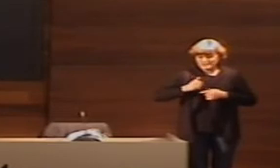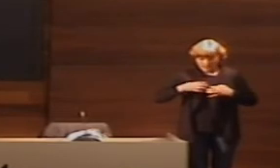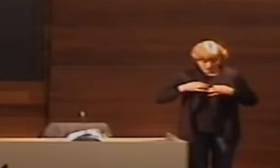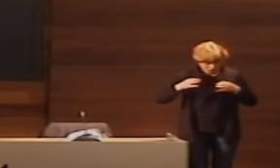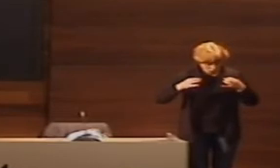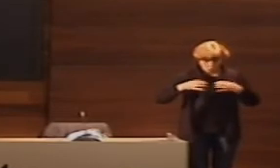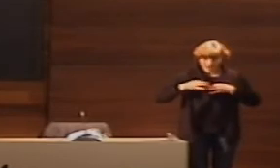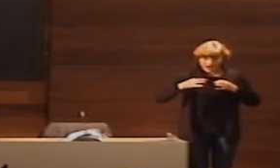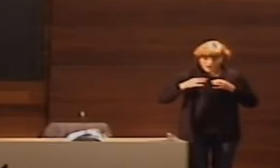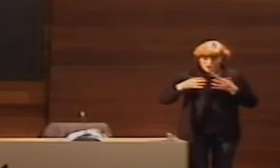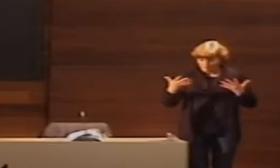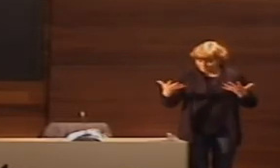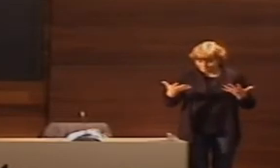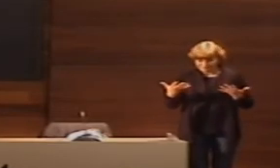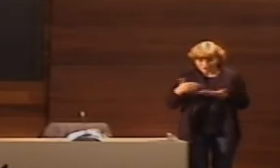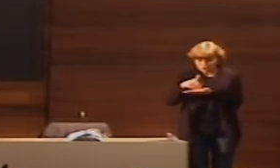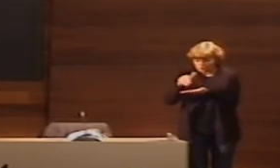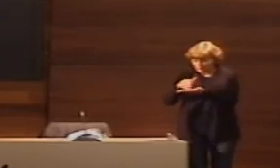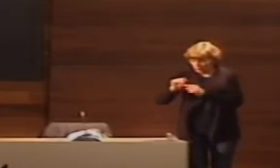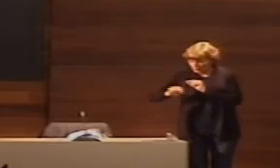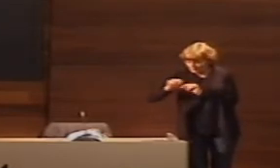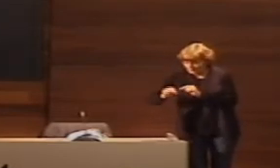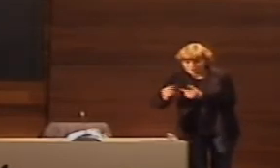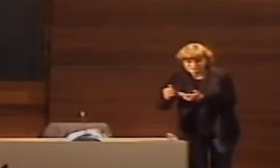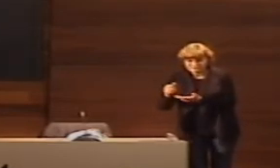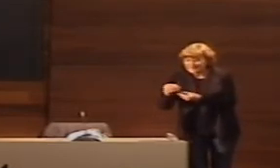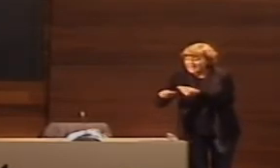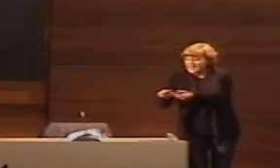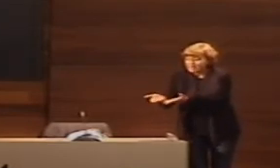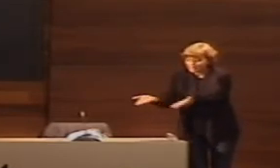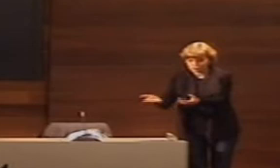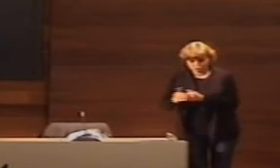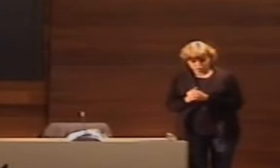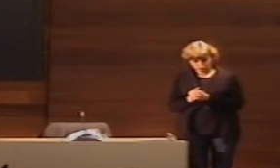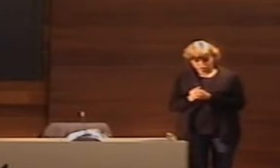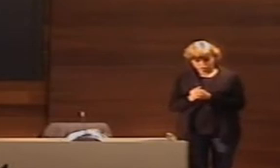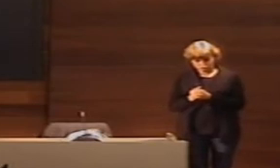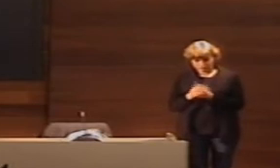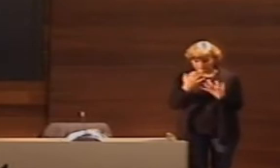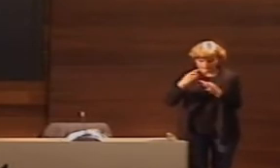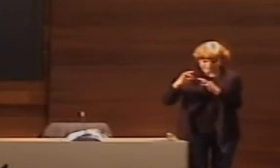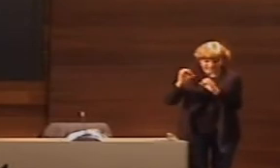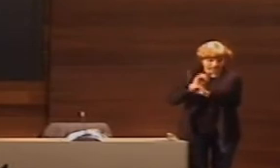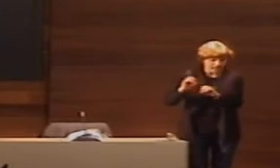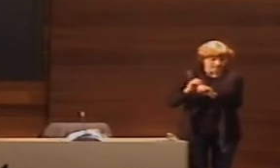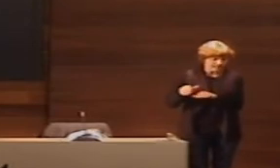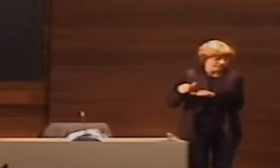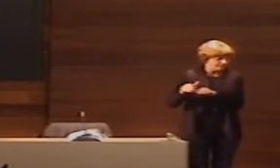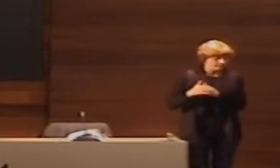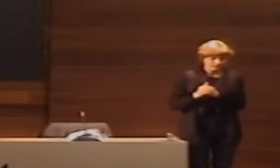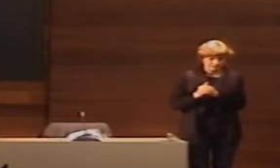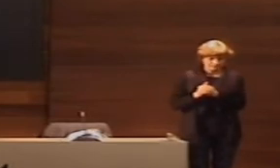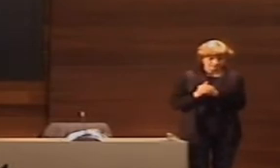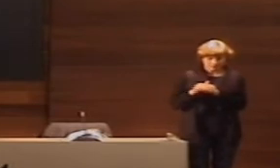son residuos muy problemáticos de tratar, ¿no? Los pañales u otros, ¿no? En el país vecino,